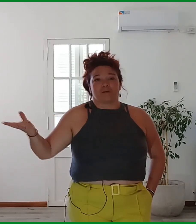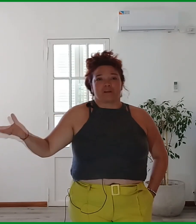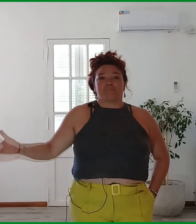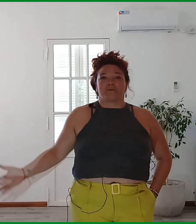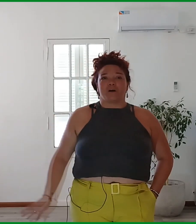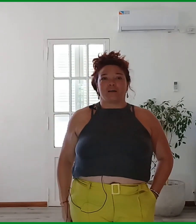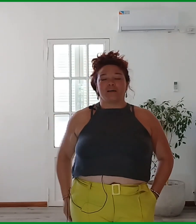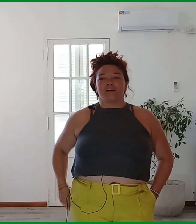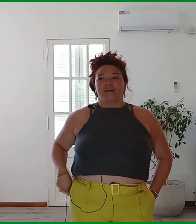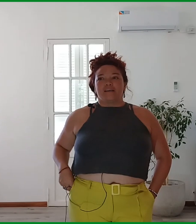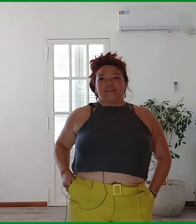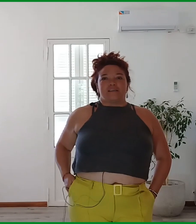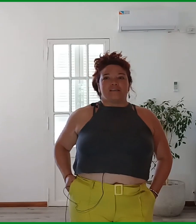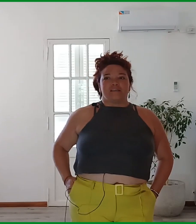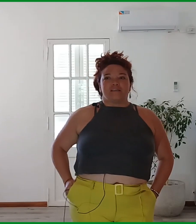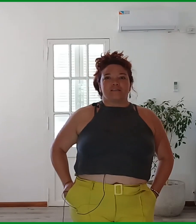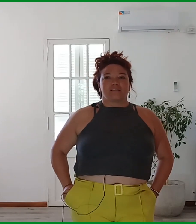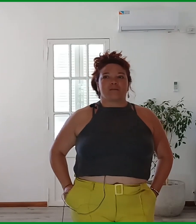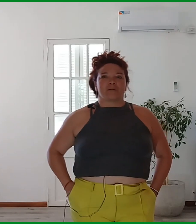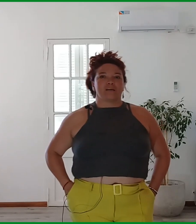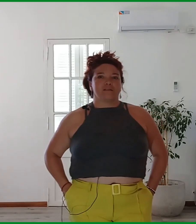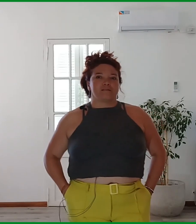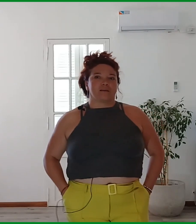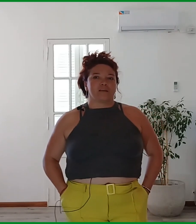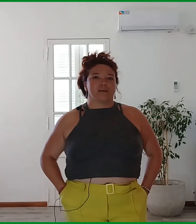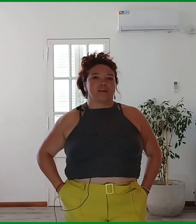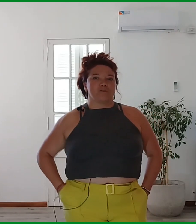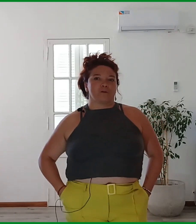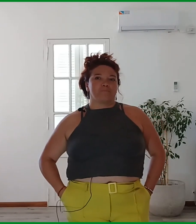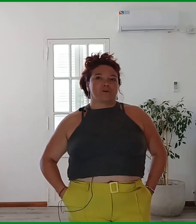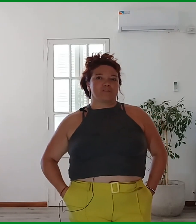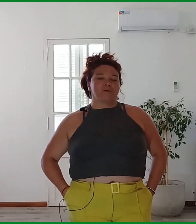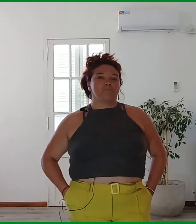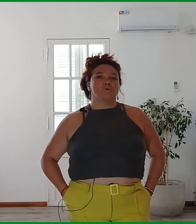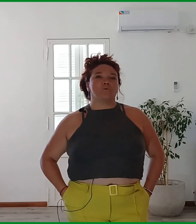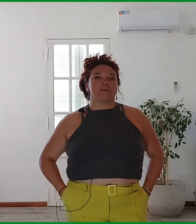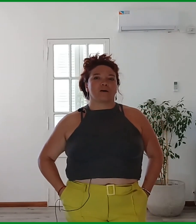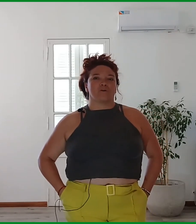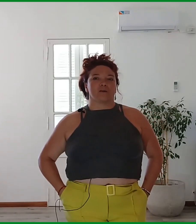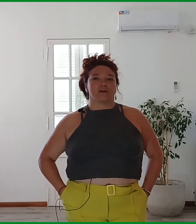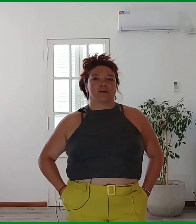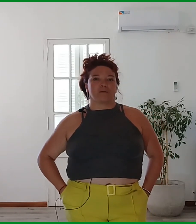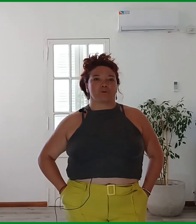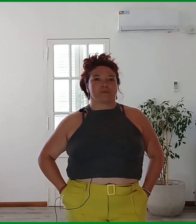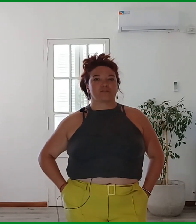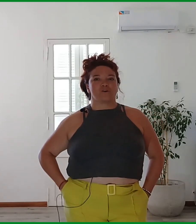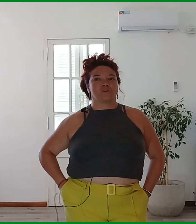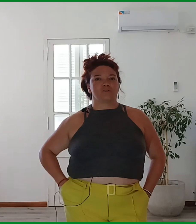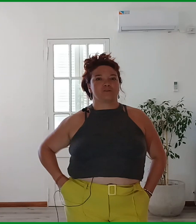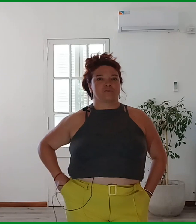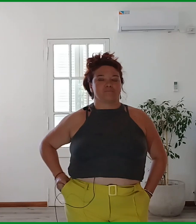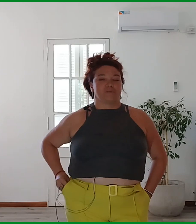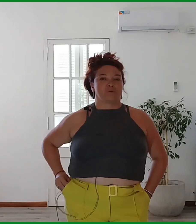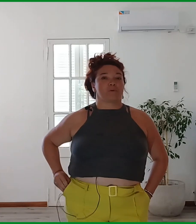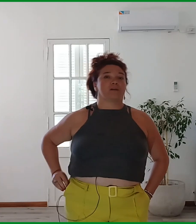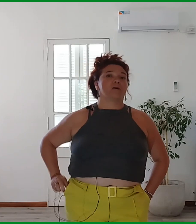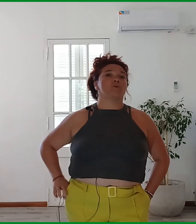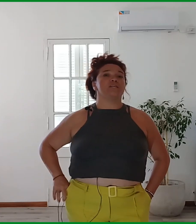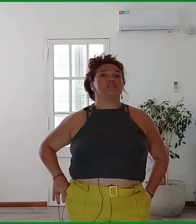pared privada, y si la pared tiene una impronta más pública o de apropiación de propagandas